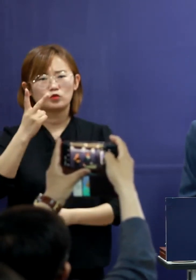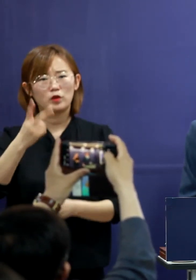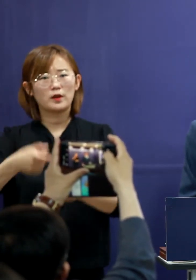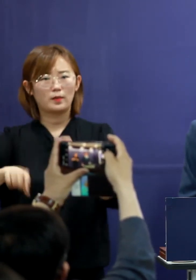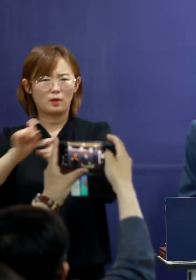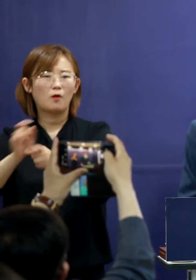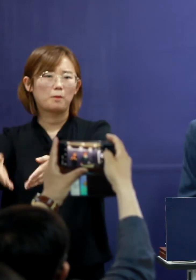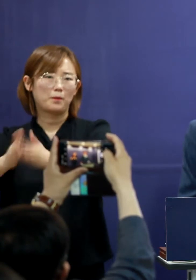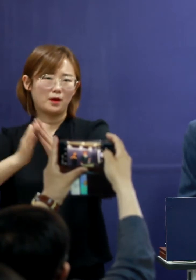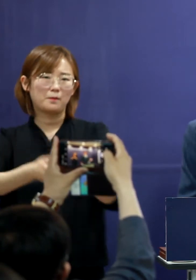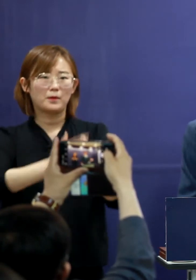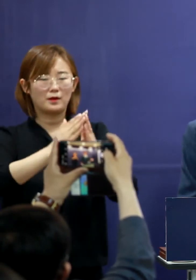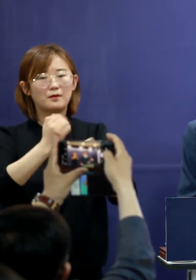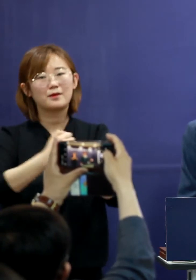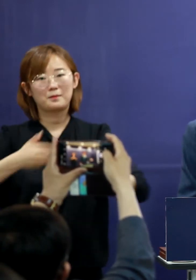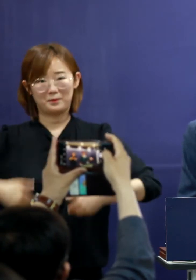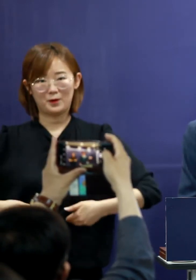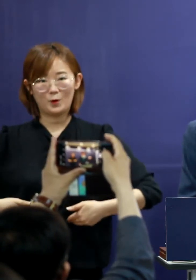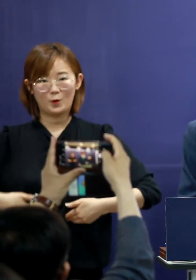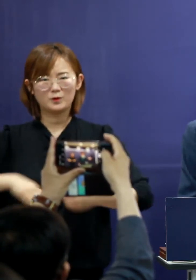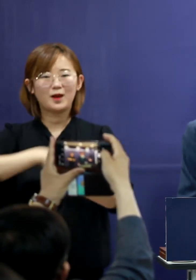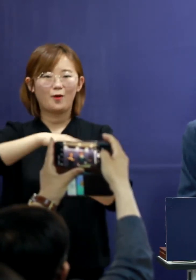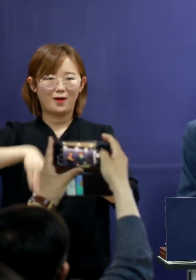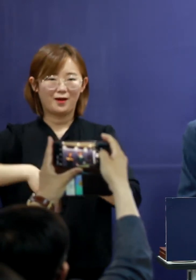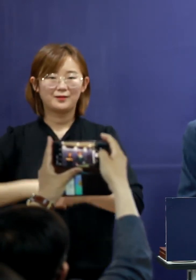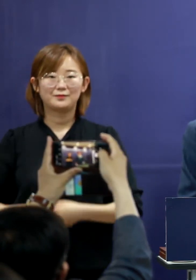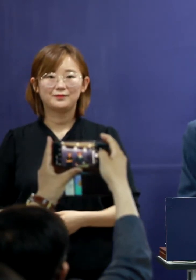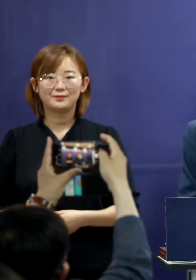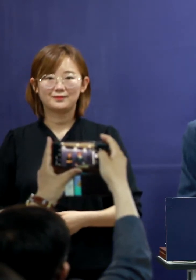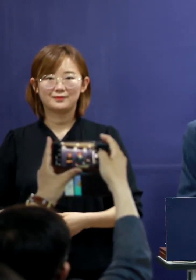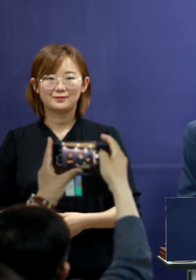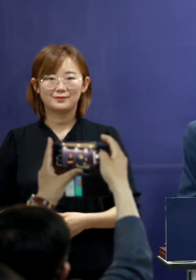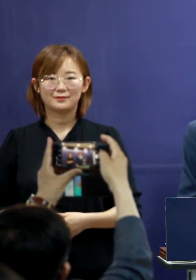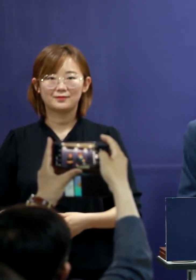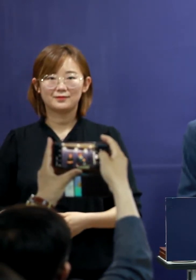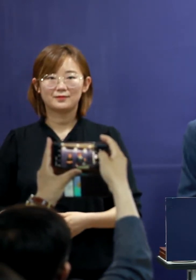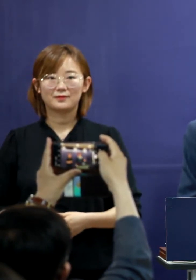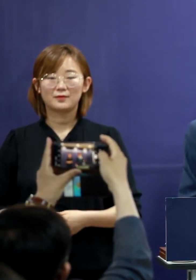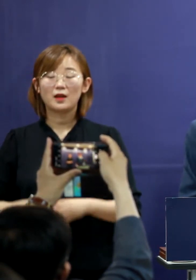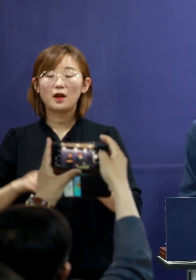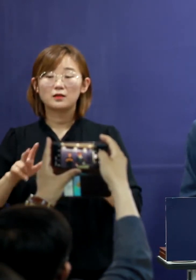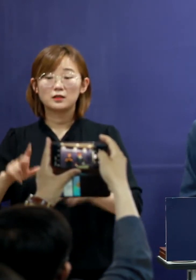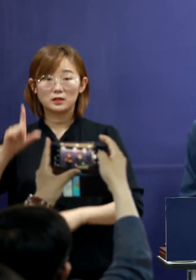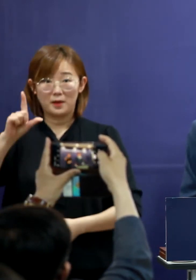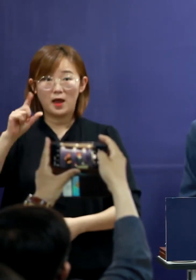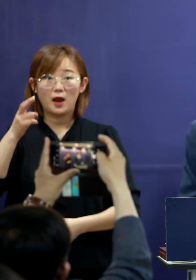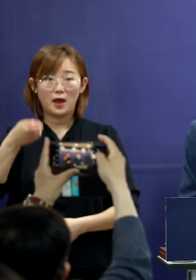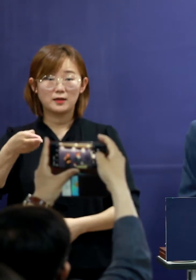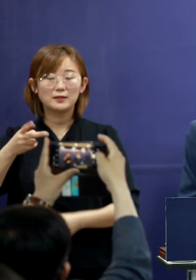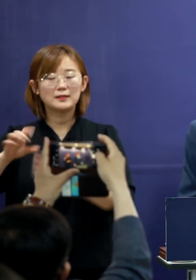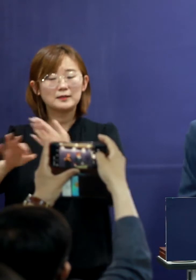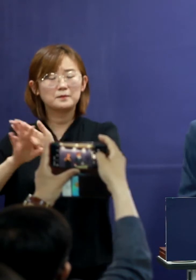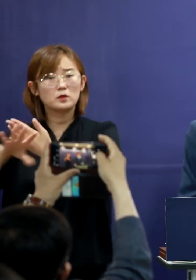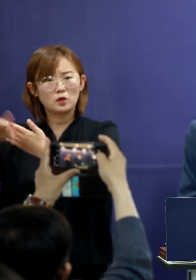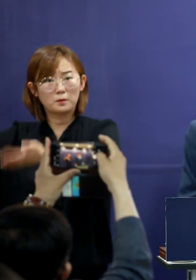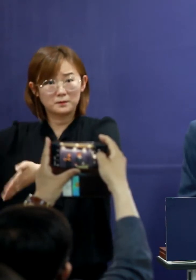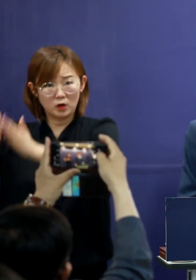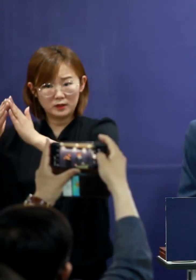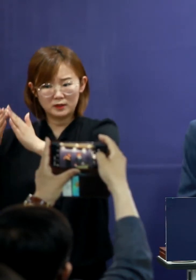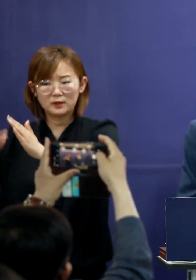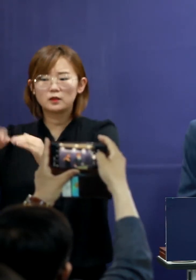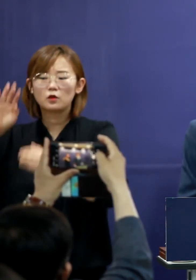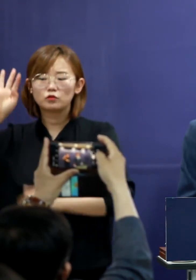기왕이면은 나중에 이제 결국 LH 설치하더라도 우리가 인수받아서 또 운영을 해야 되는 그런 측면이